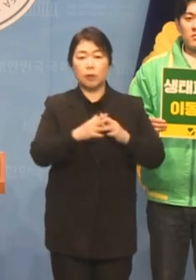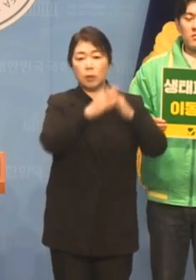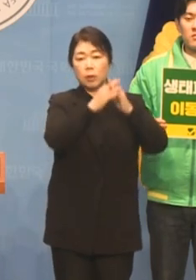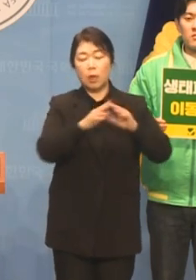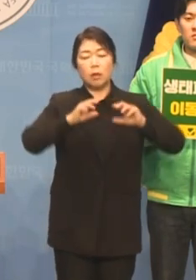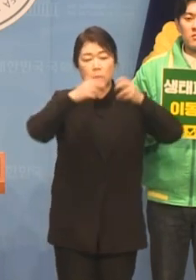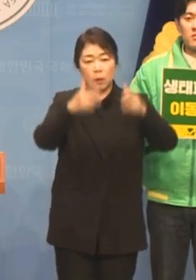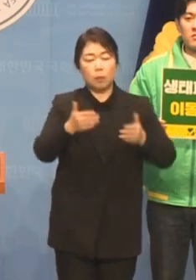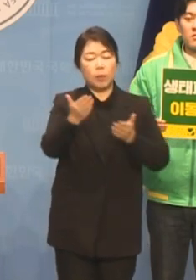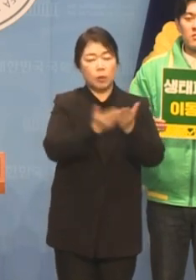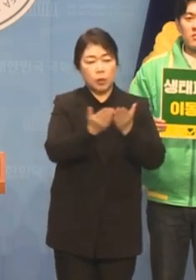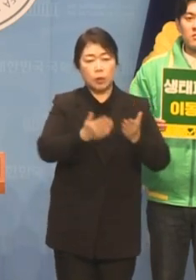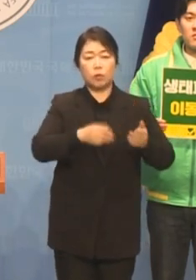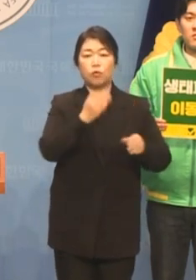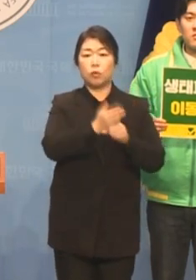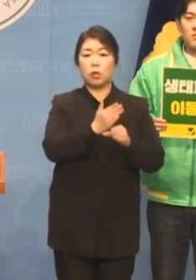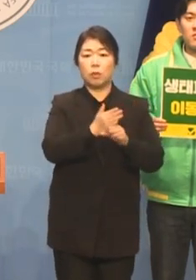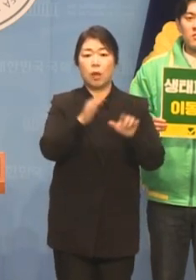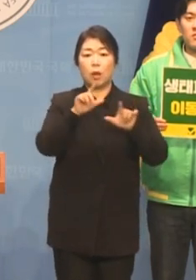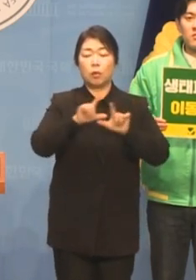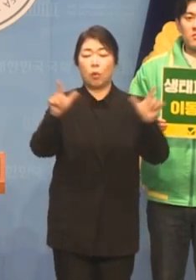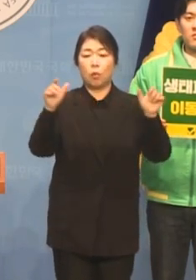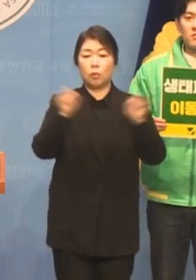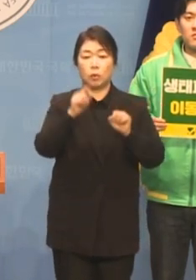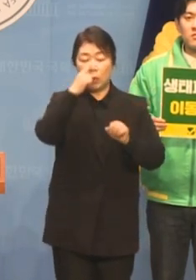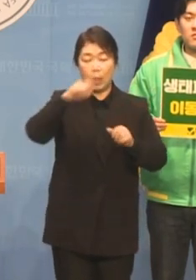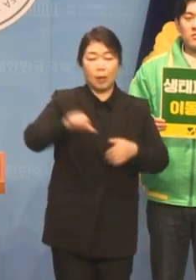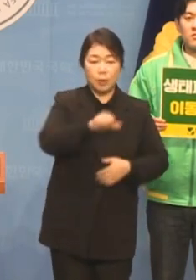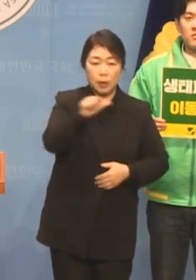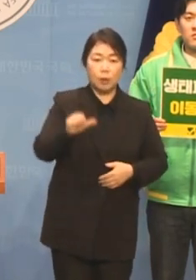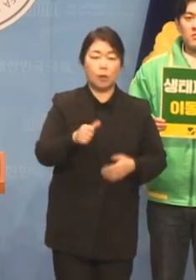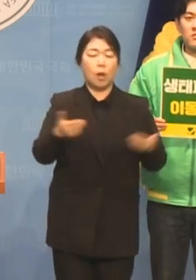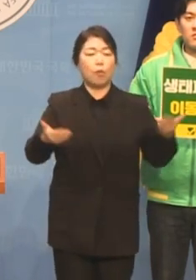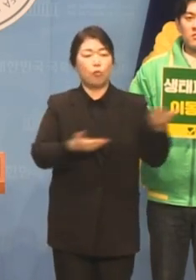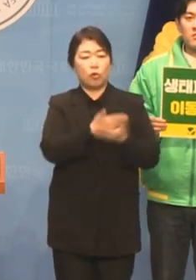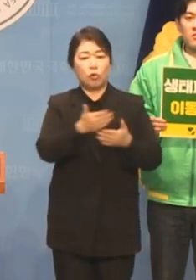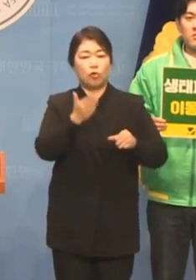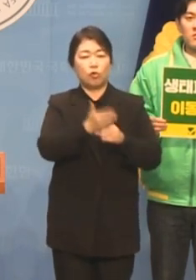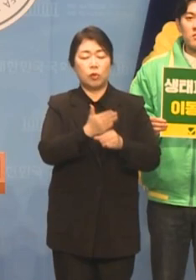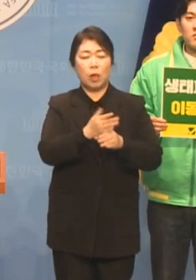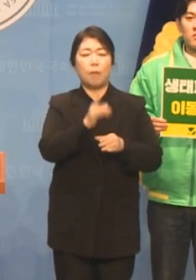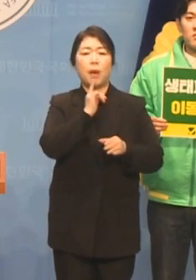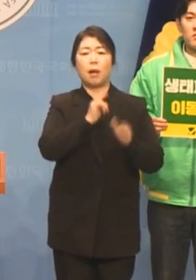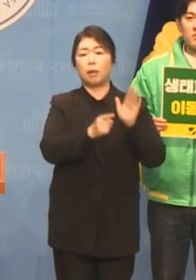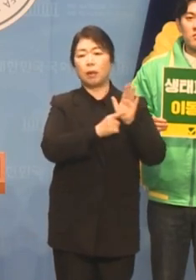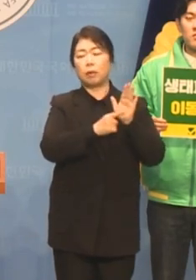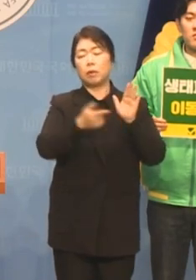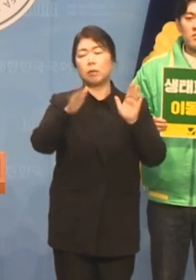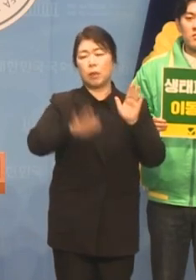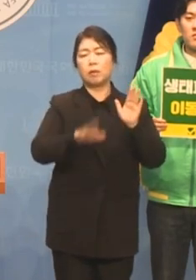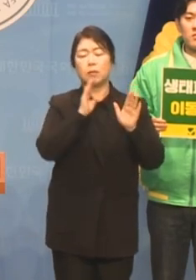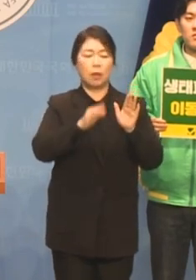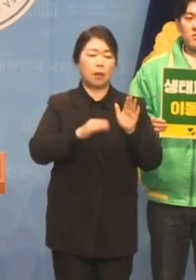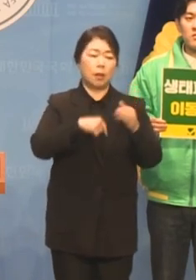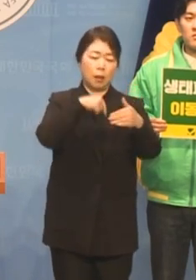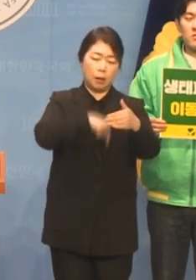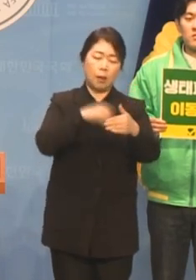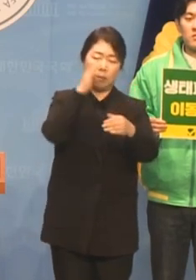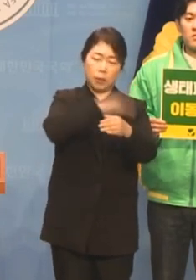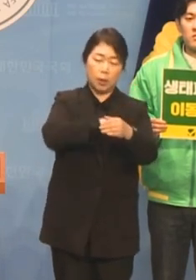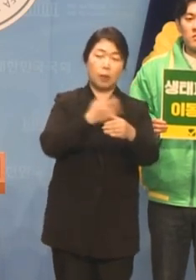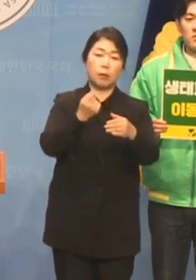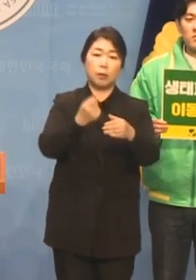비즈니스 중심지 동부가 물류 허브라는 거창한 수식어가 무색할 정도로 초라하기 그지없는